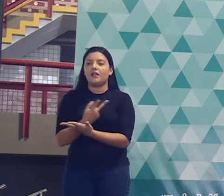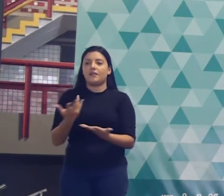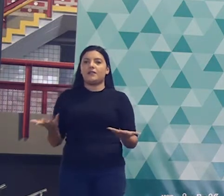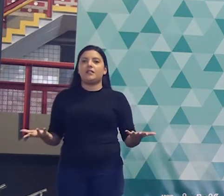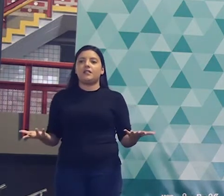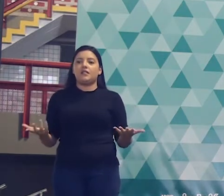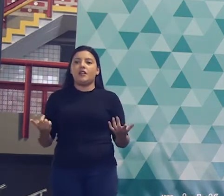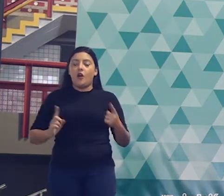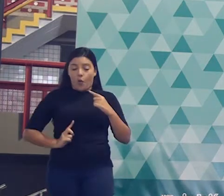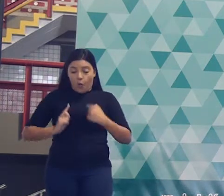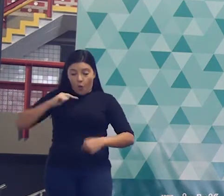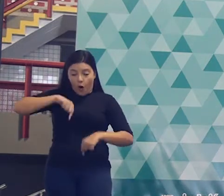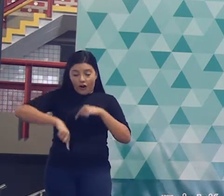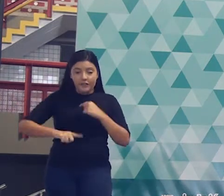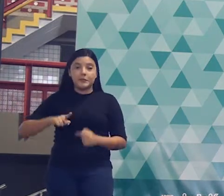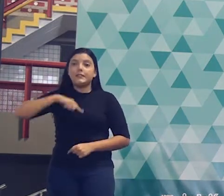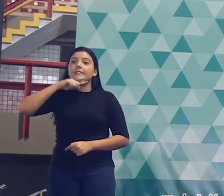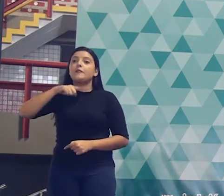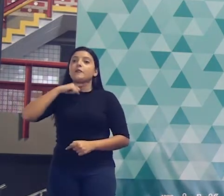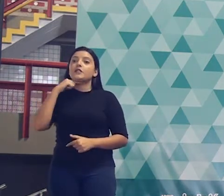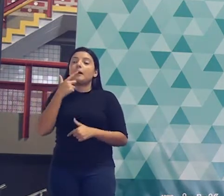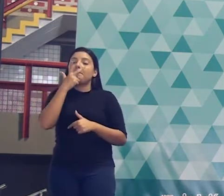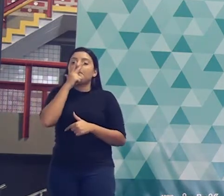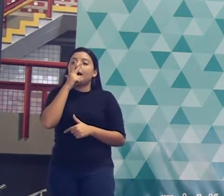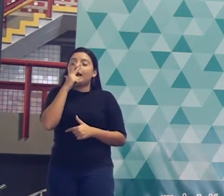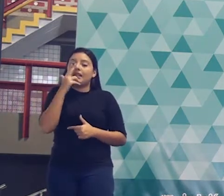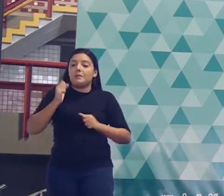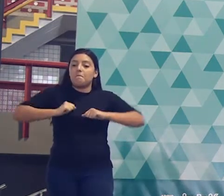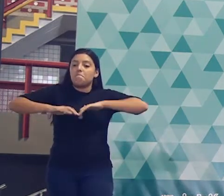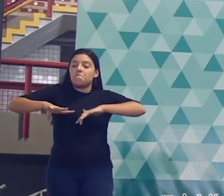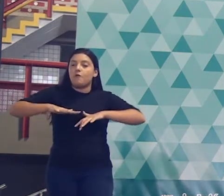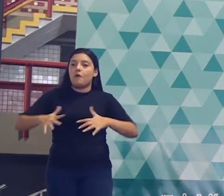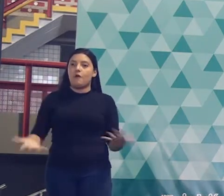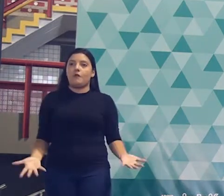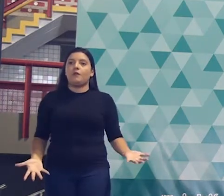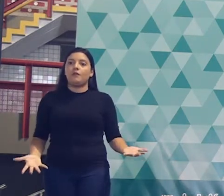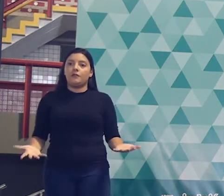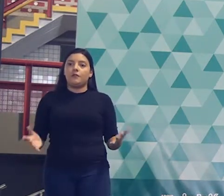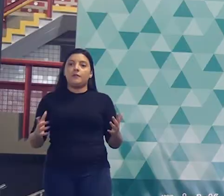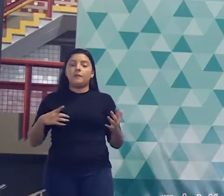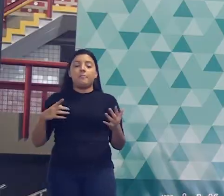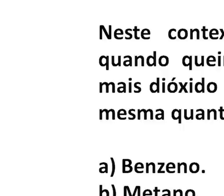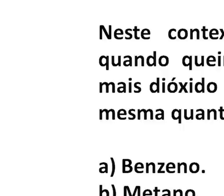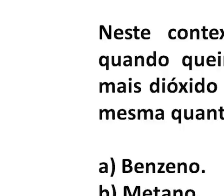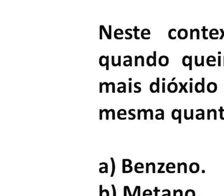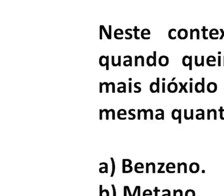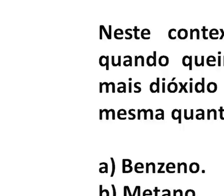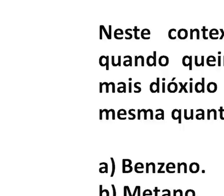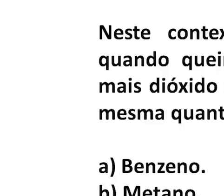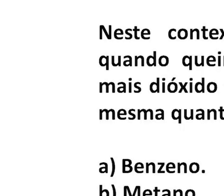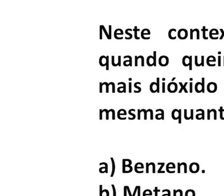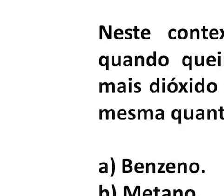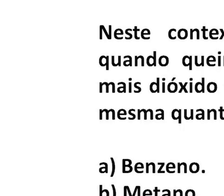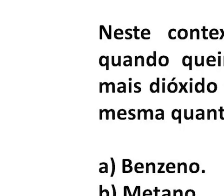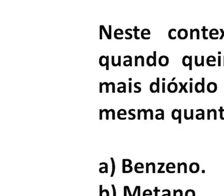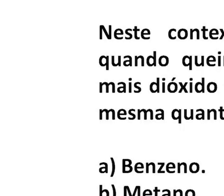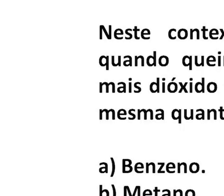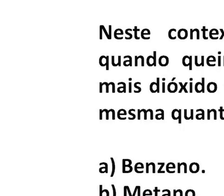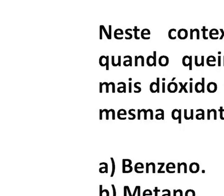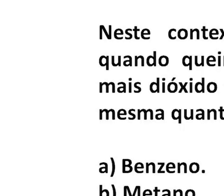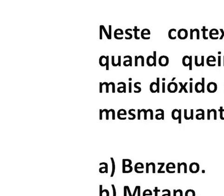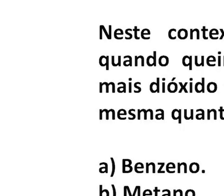do organismo, tudo bem? Agora vamos lá para a questão, ó. Neste contexto, qual dos combustíveis, quando queimado